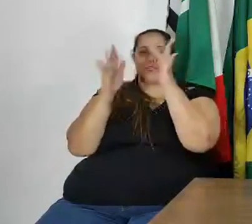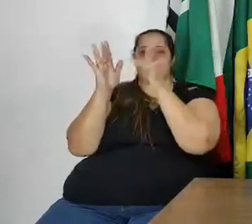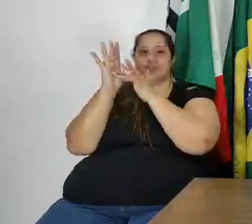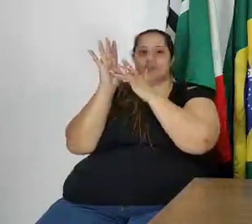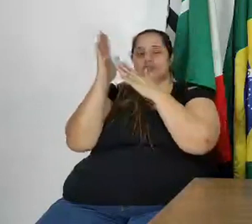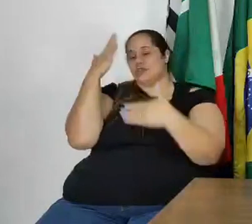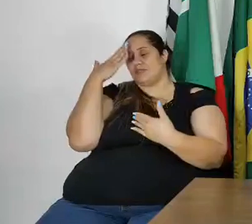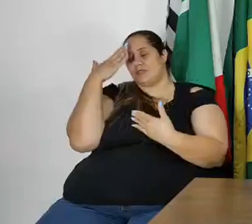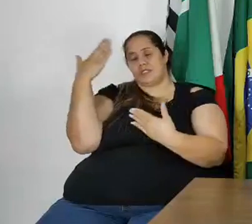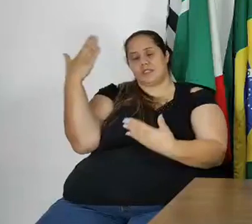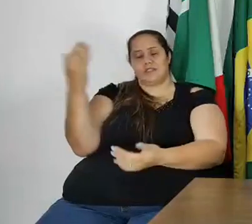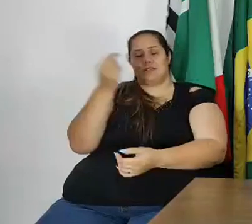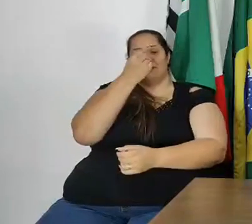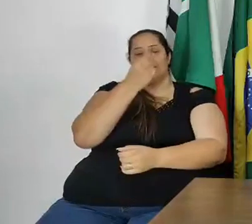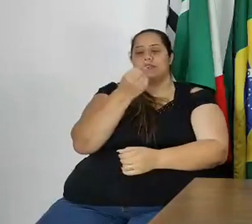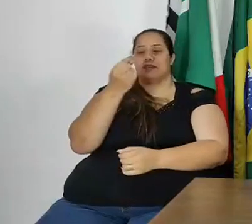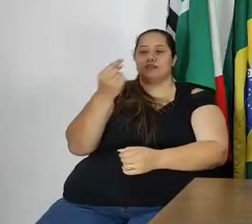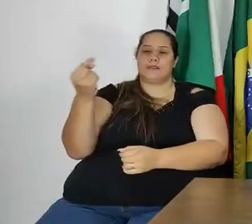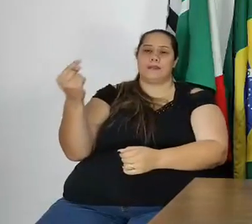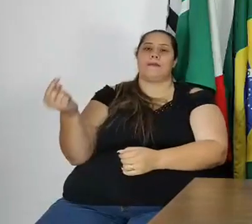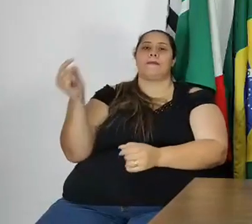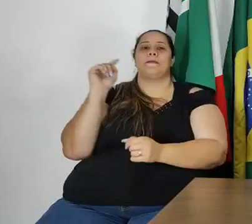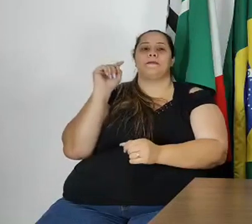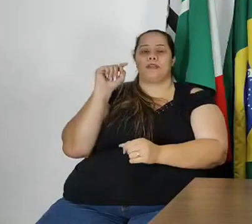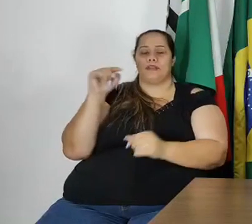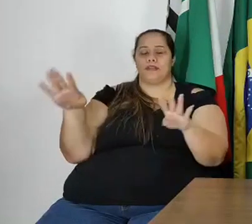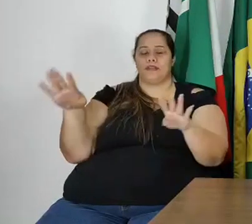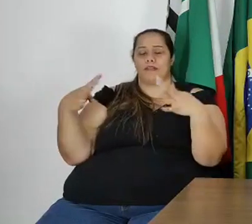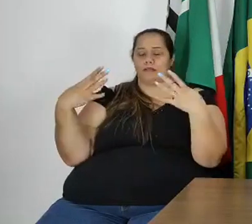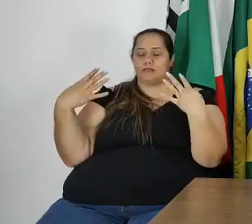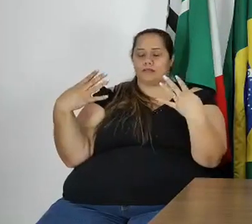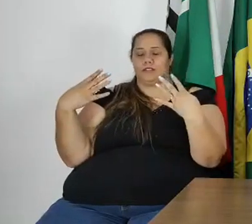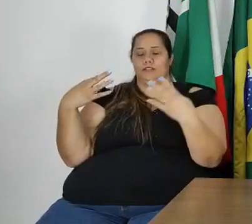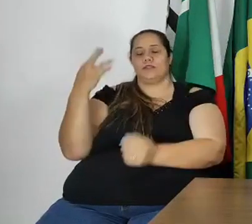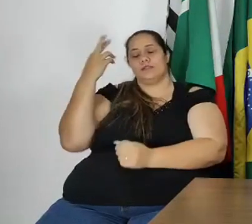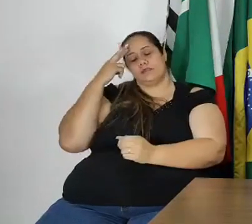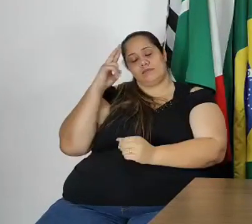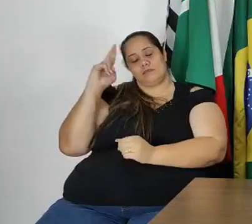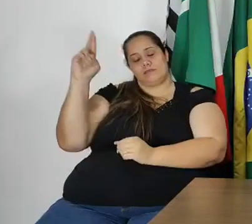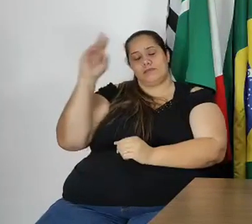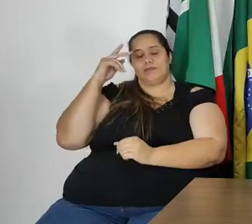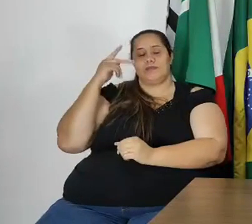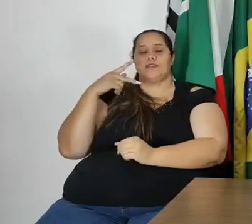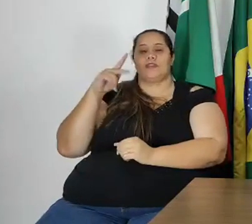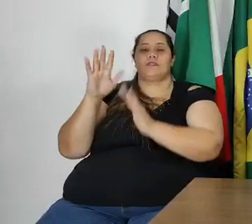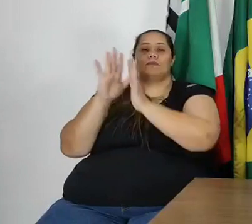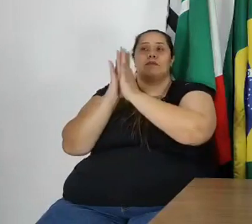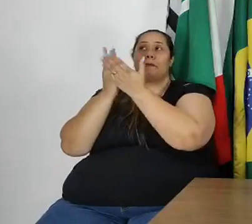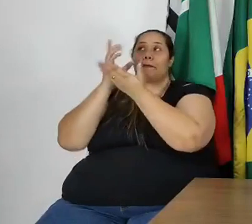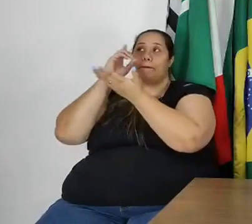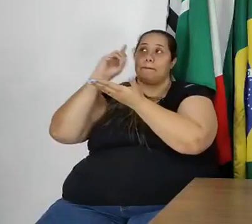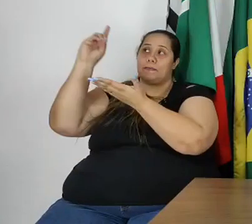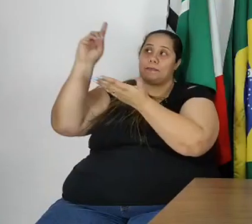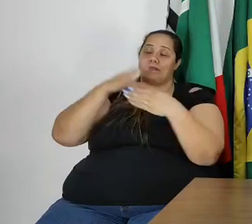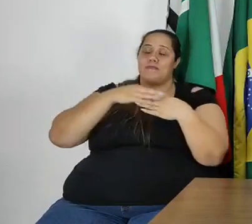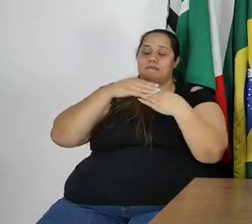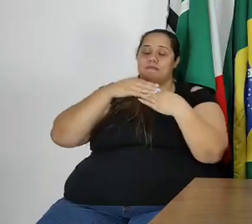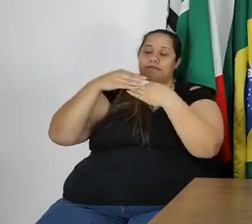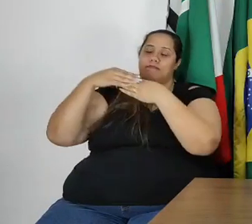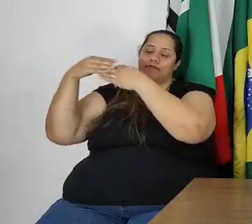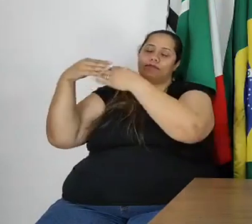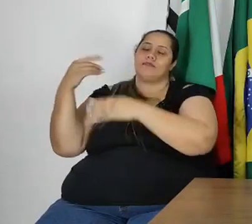agradeço pela vida de cada um que aqui está assistindo. Senhor, que a sua palavra seja o guia de cada pessoa,